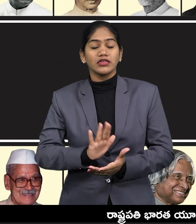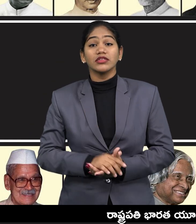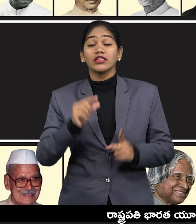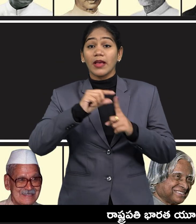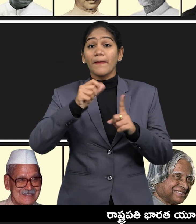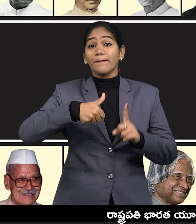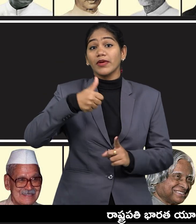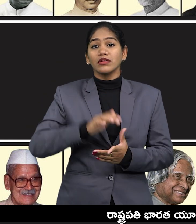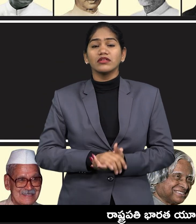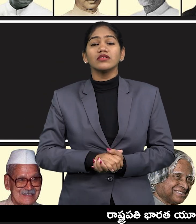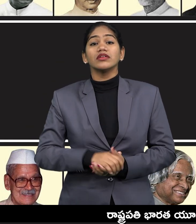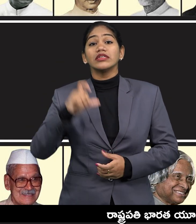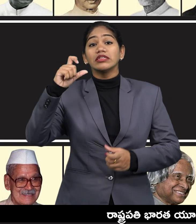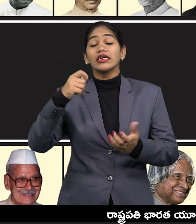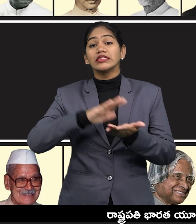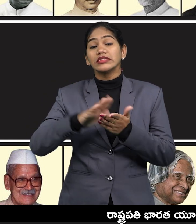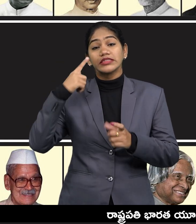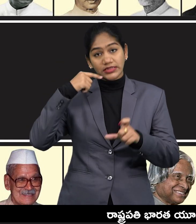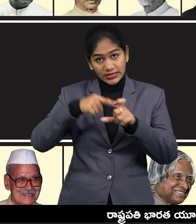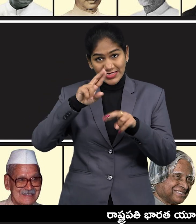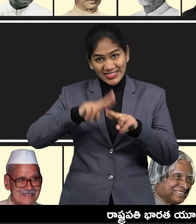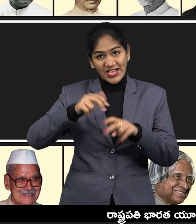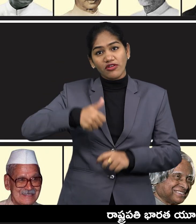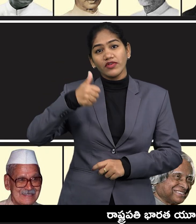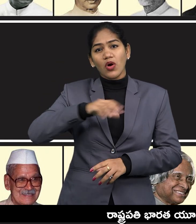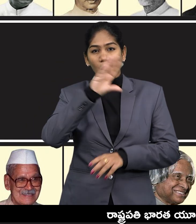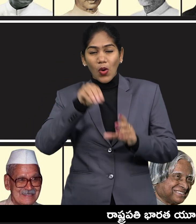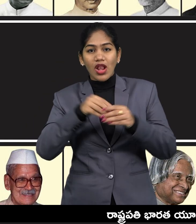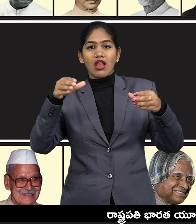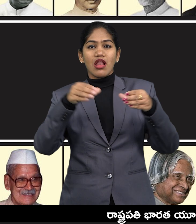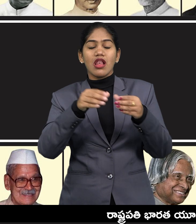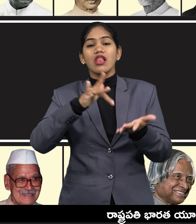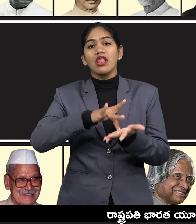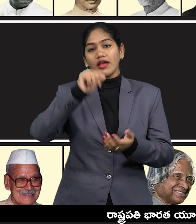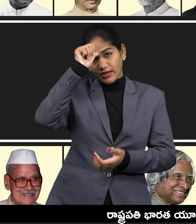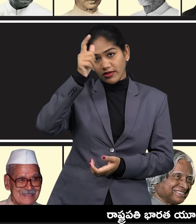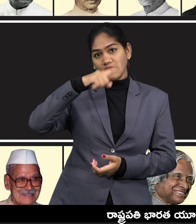రాష్ట్రపతి భారత యూనియన్కు చీఫ్ ఎగ్జిక్యూటివ్గా వ్యవహరిస్తారు.